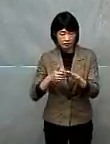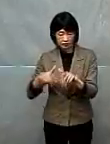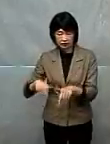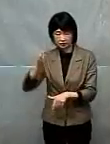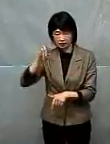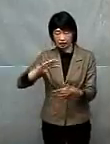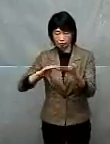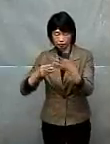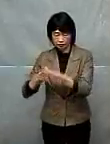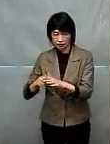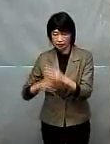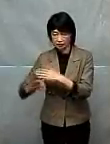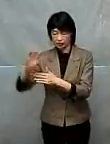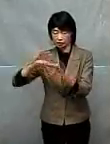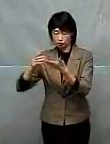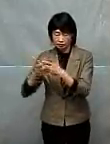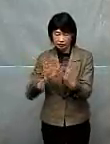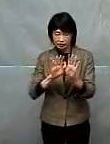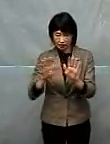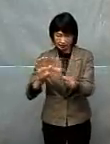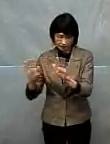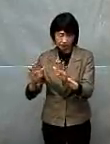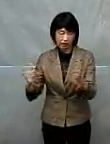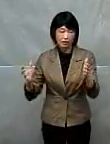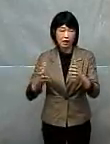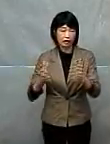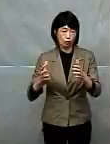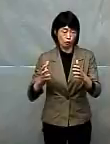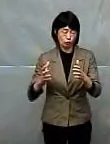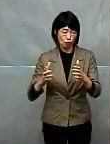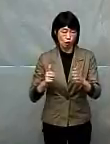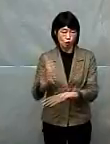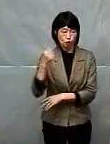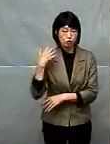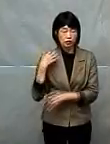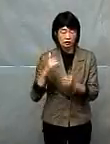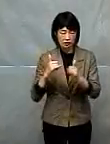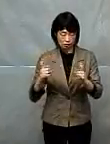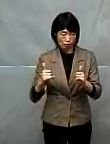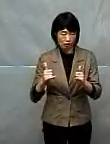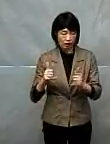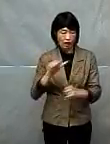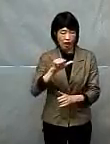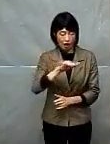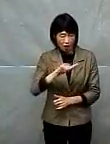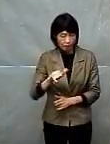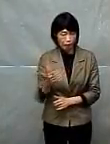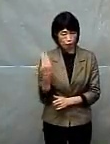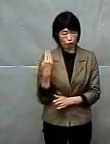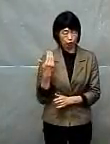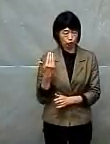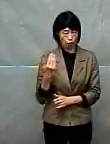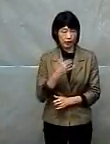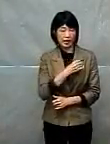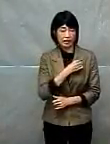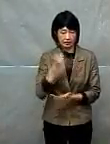町、朝日町で開催された会合の主催者は安倍元県議でありました